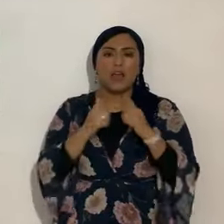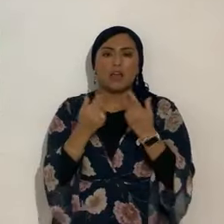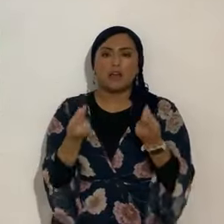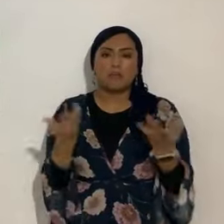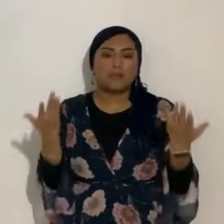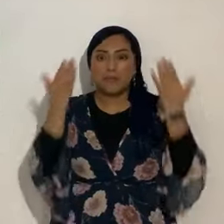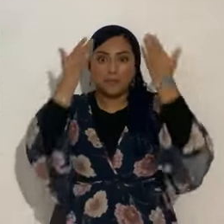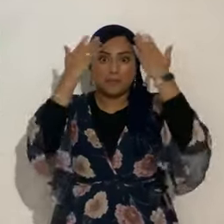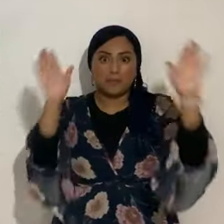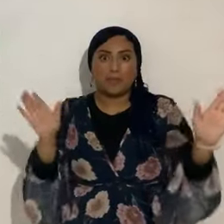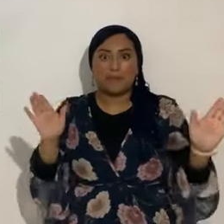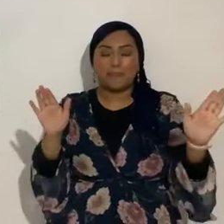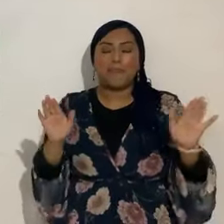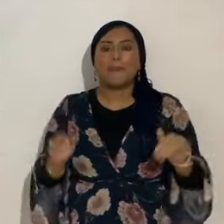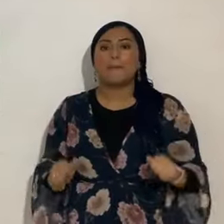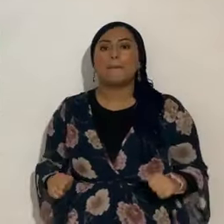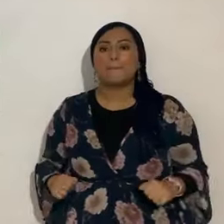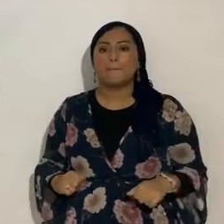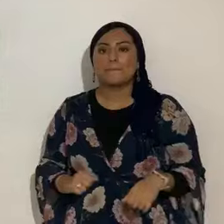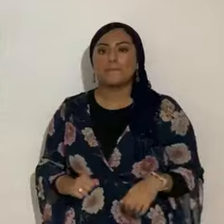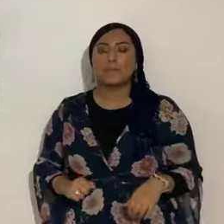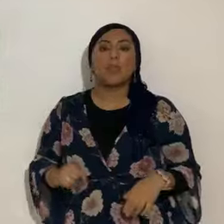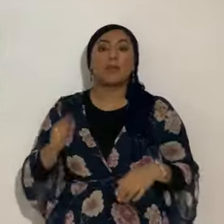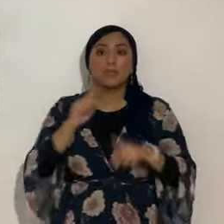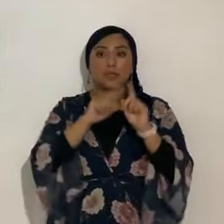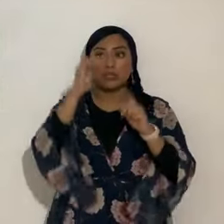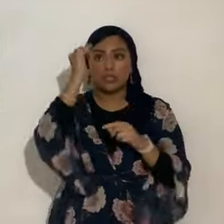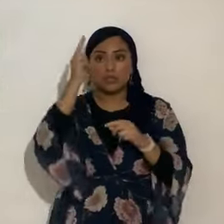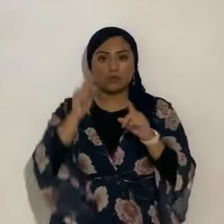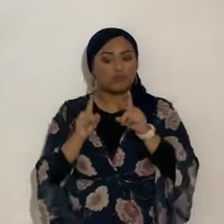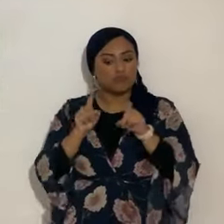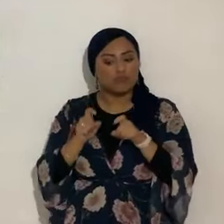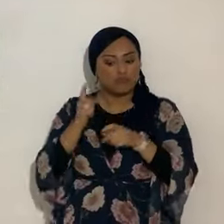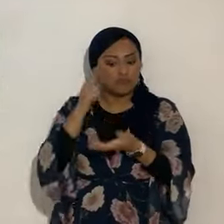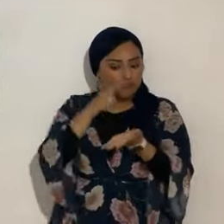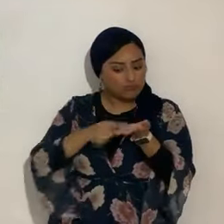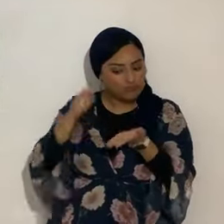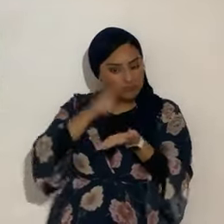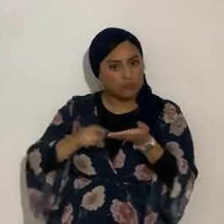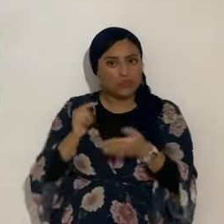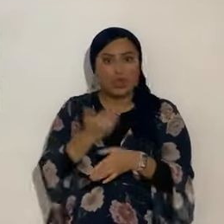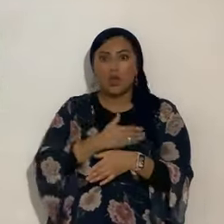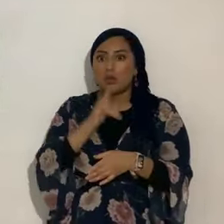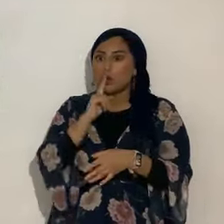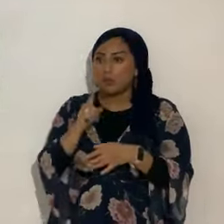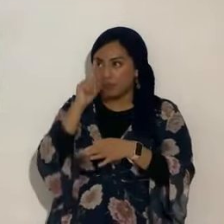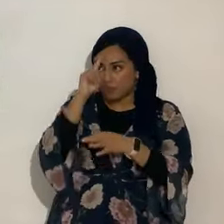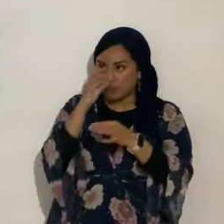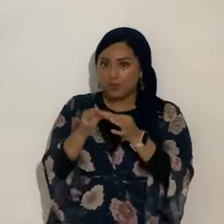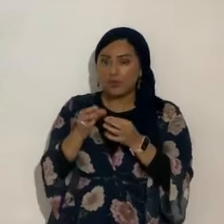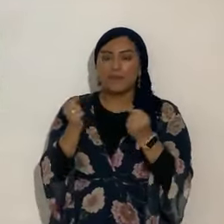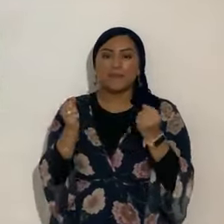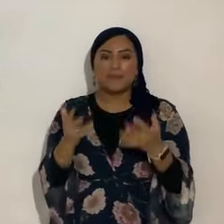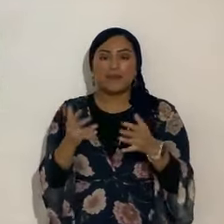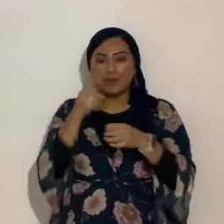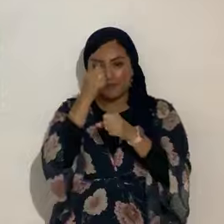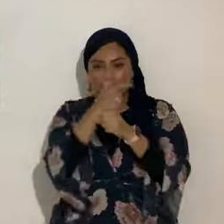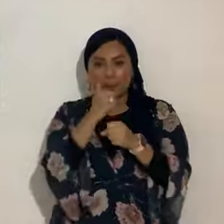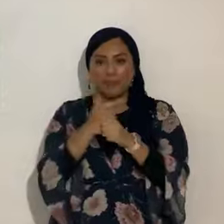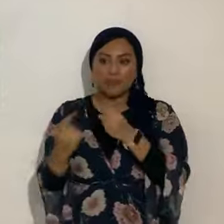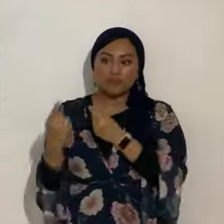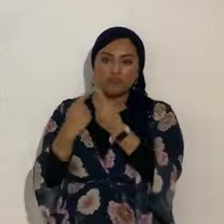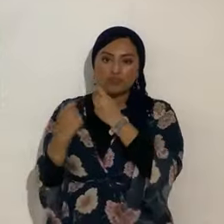No sabemos, pero lo permite el Eterno para probarnos. Él quiere probar nuestra fidelidad, porque esa pregunta me la han hecho muchos hermanos y